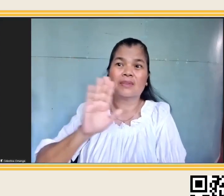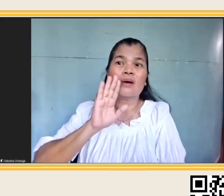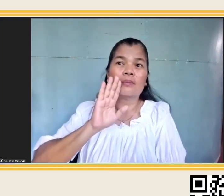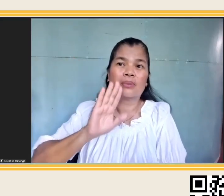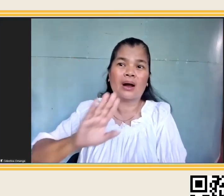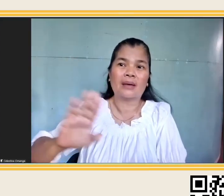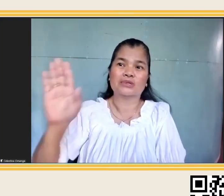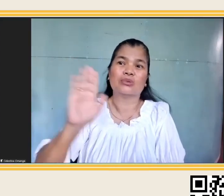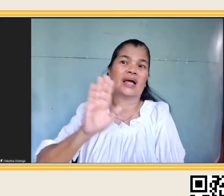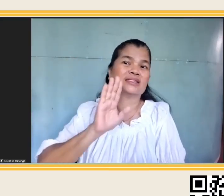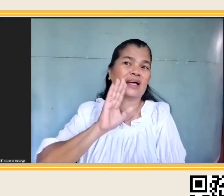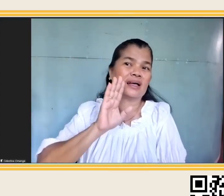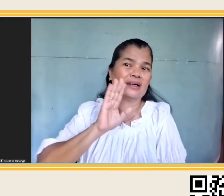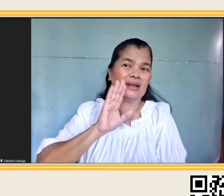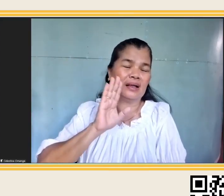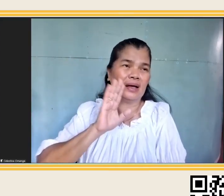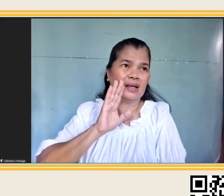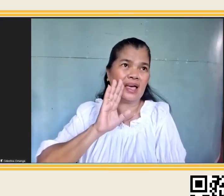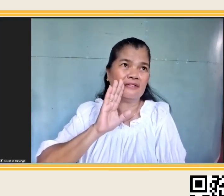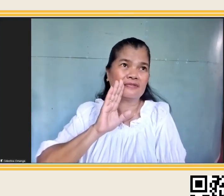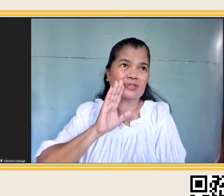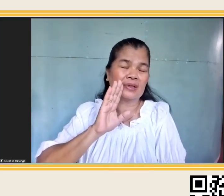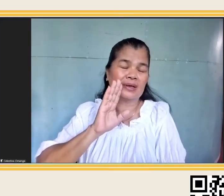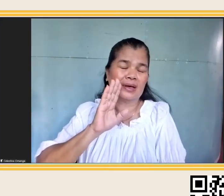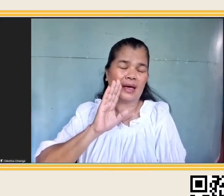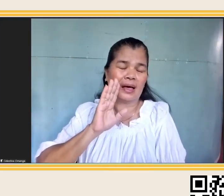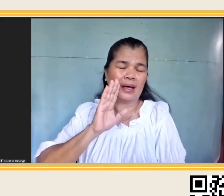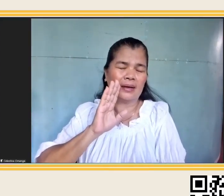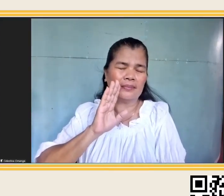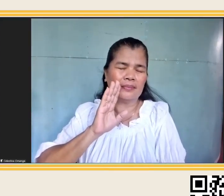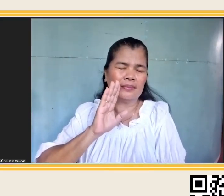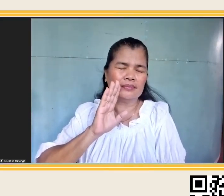promise. Promise. Mula sa left,